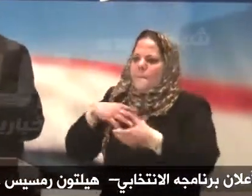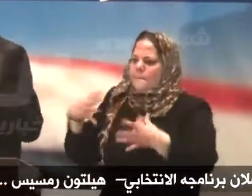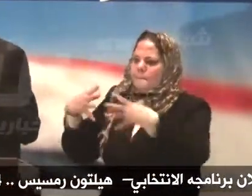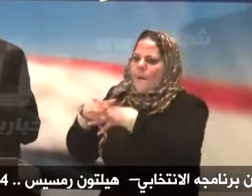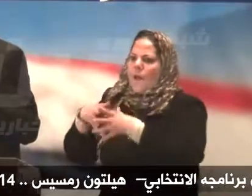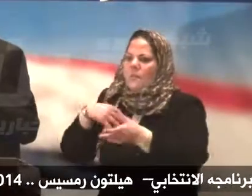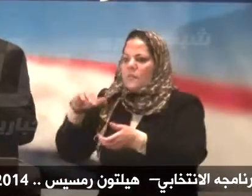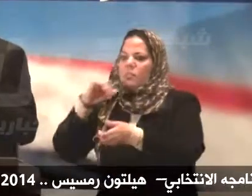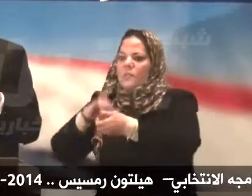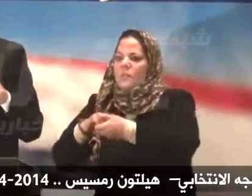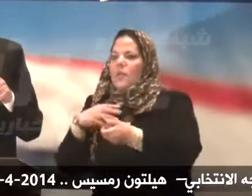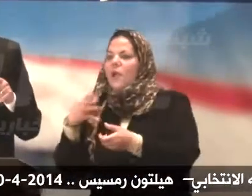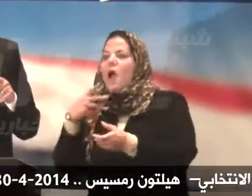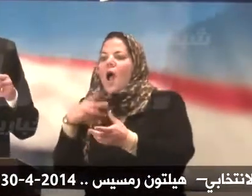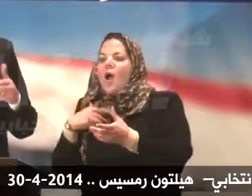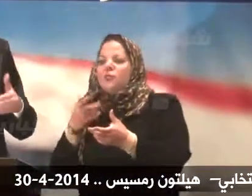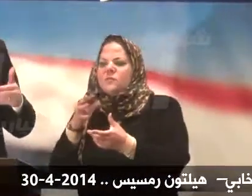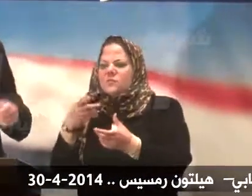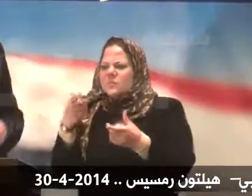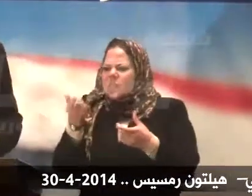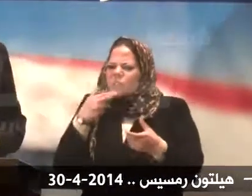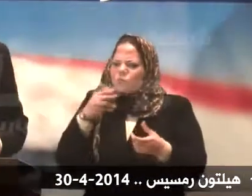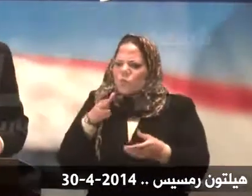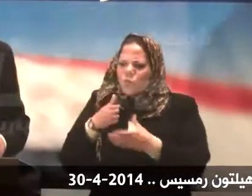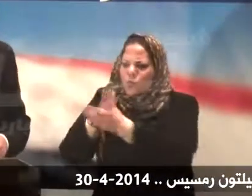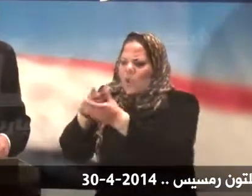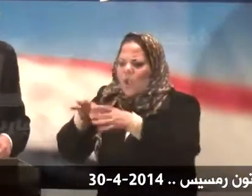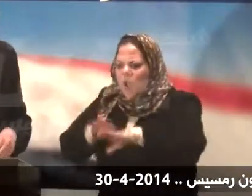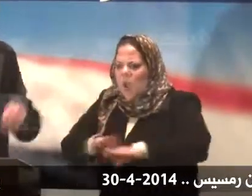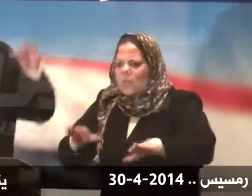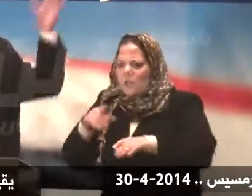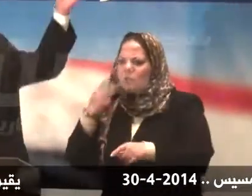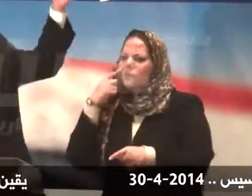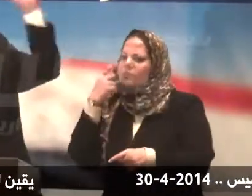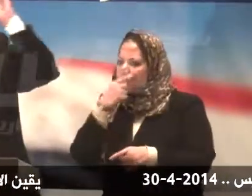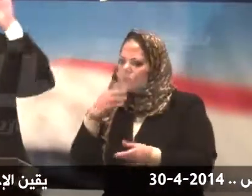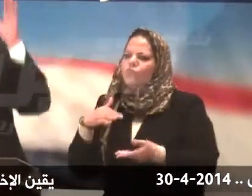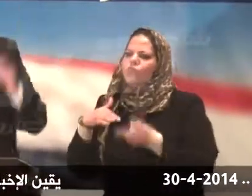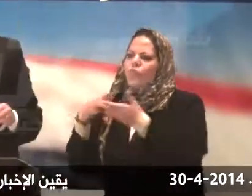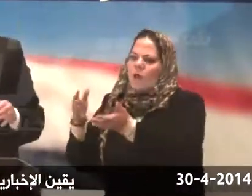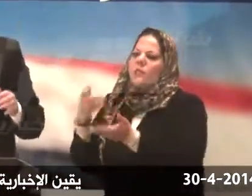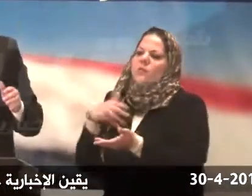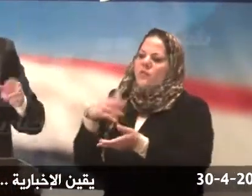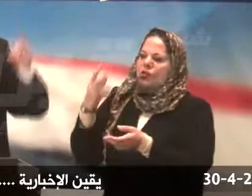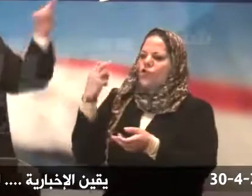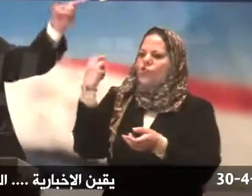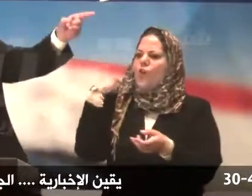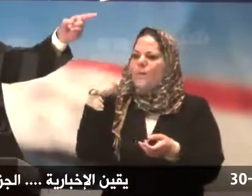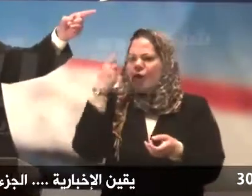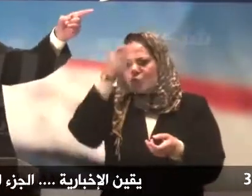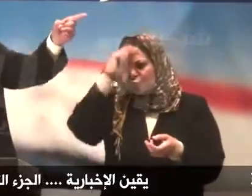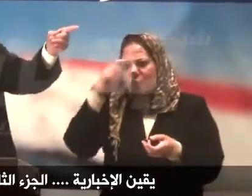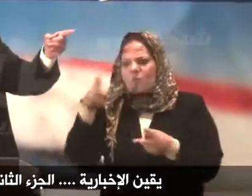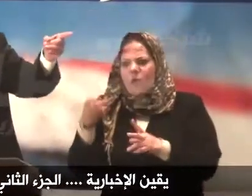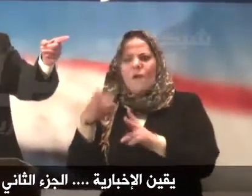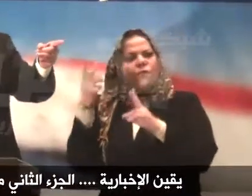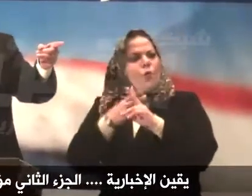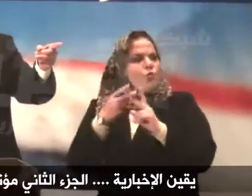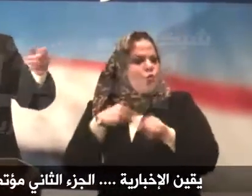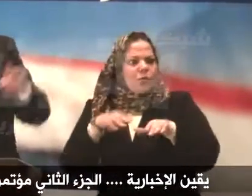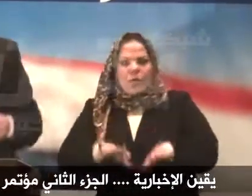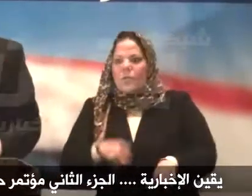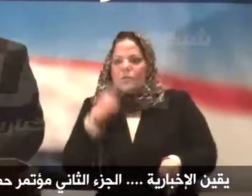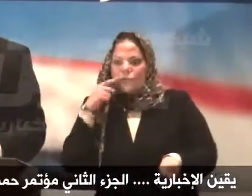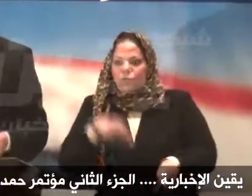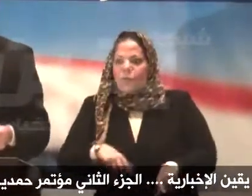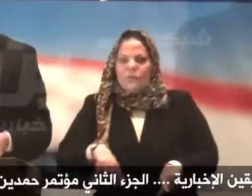اللي بيدخل بيها الاجهزه اللي بتتسمى سياديه. انت لان ضابط الشرطه قدام الفندق اللي احنا فيه ده